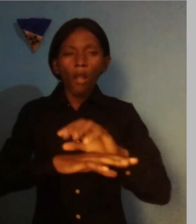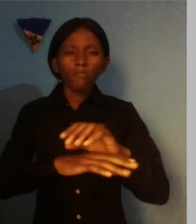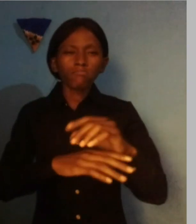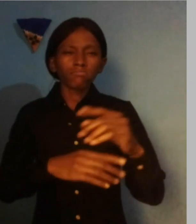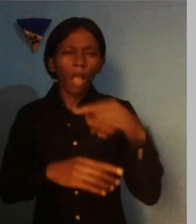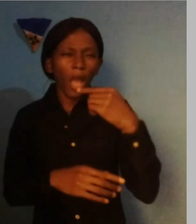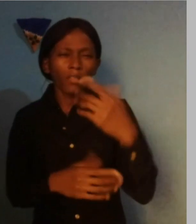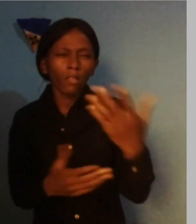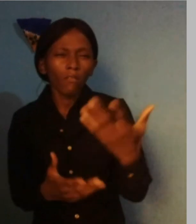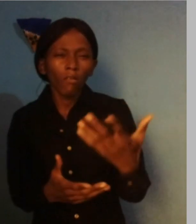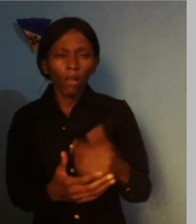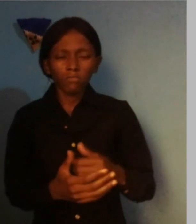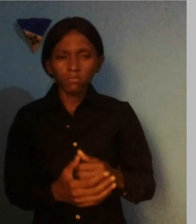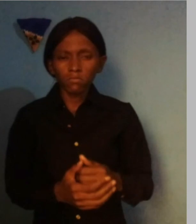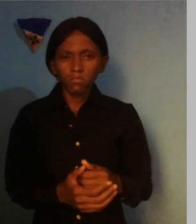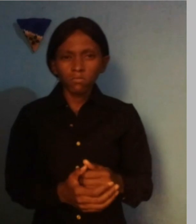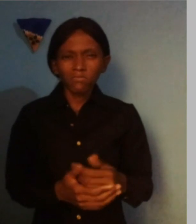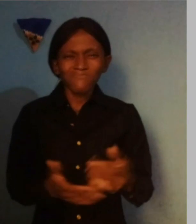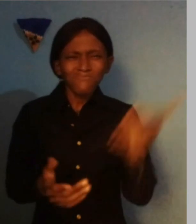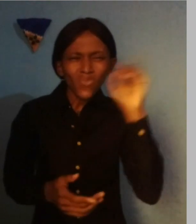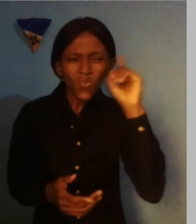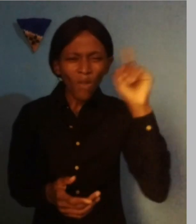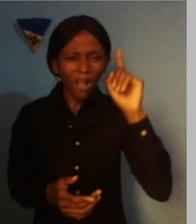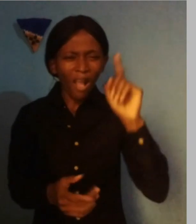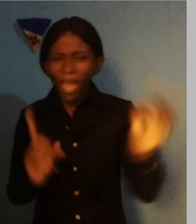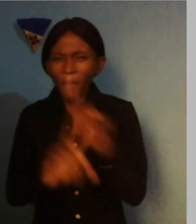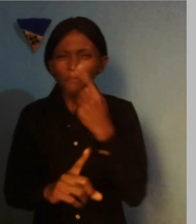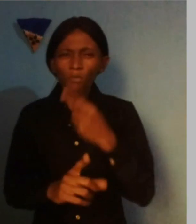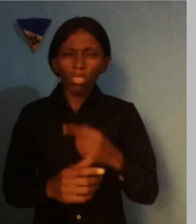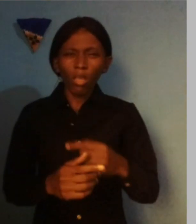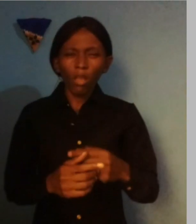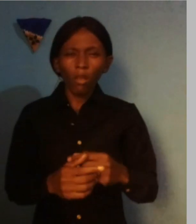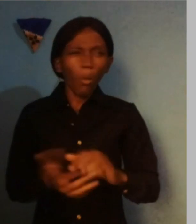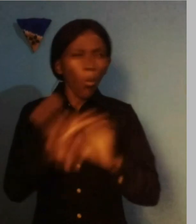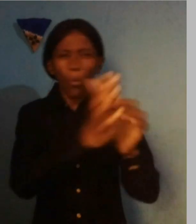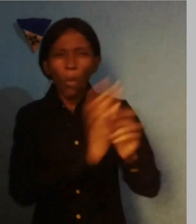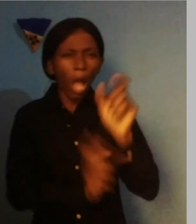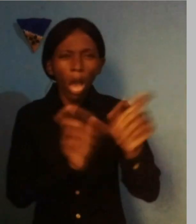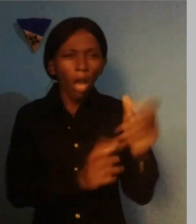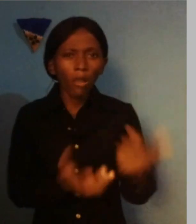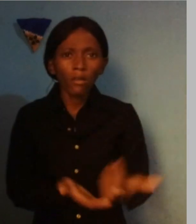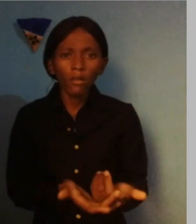Cameroun. Pourquoi c'est si important pour tous les citoyens?